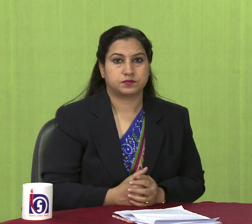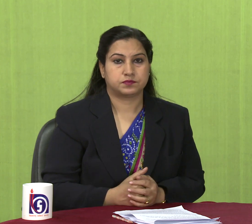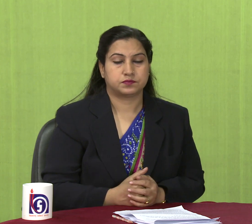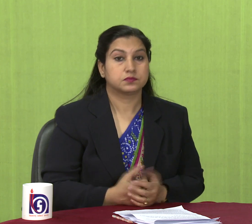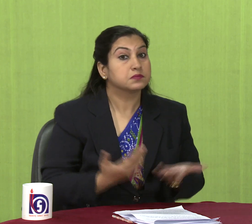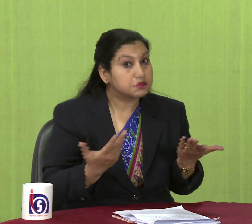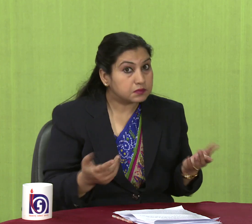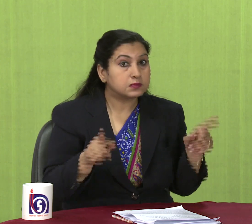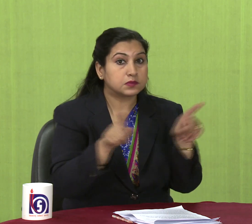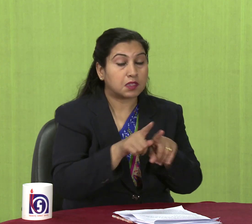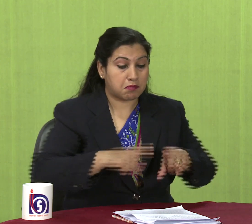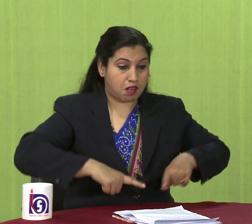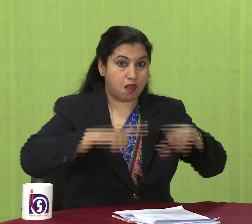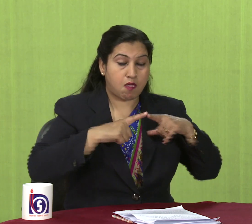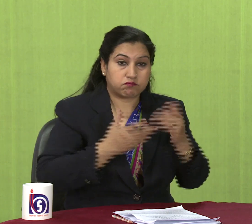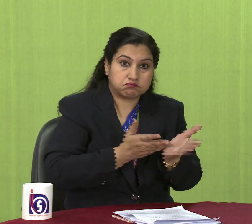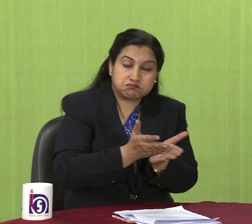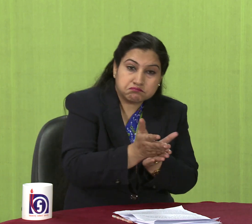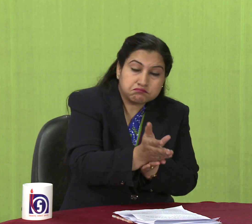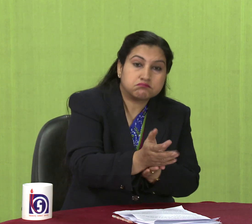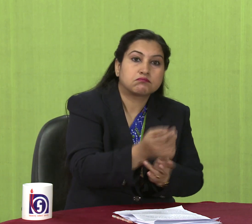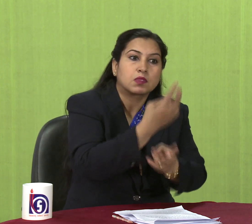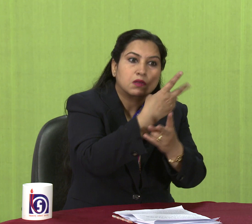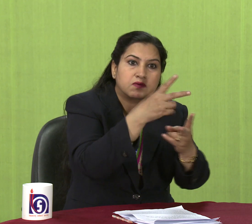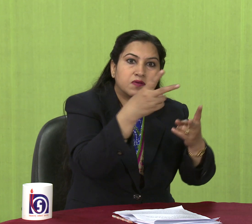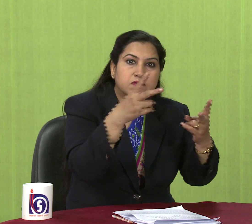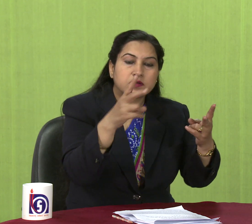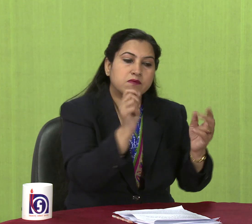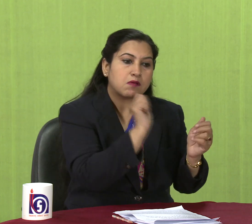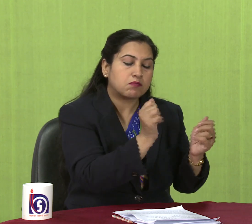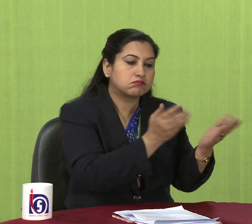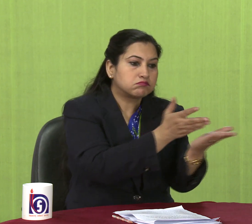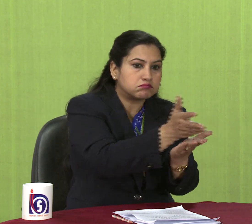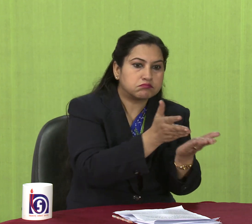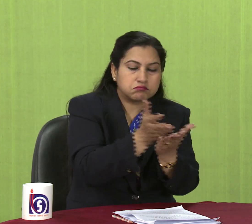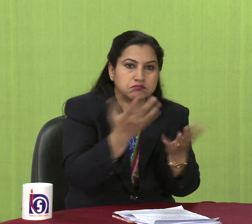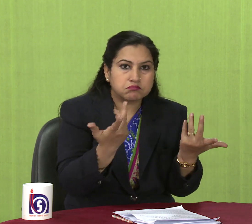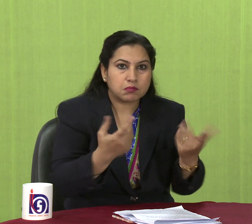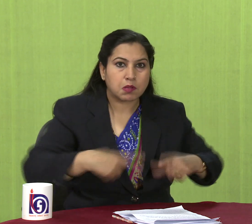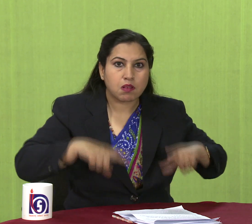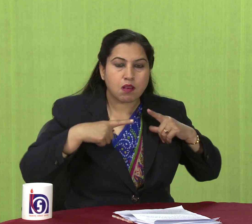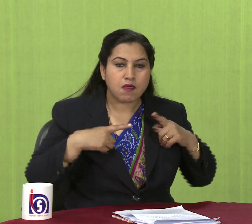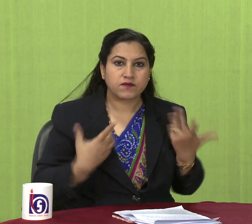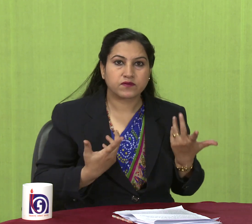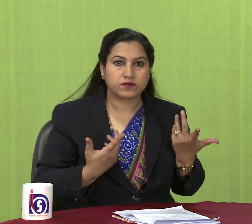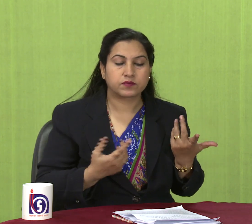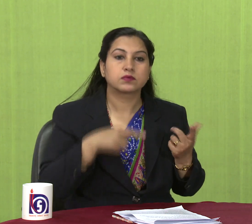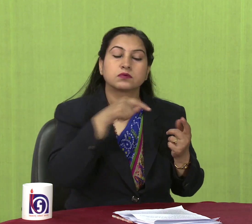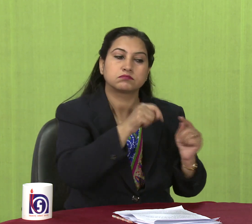और जीवन की अन्य गतिविधियों पर उसका